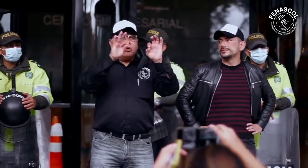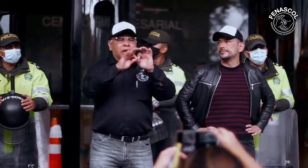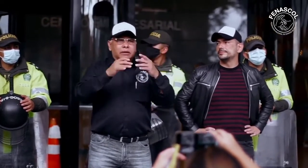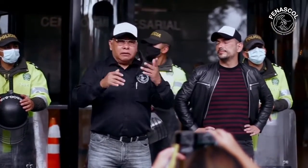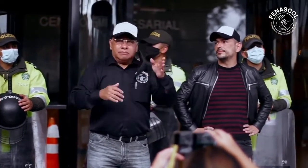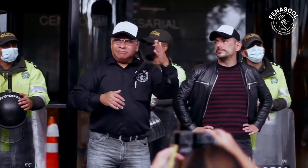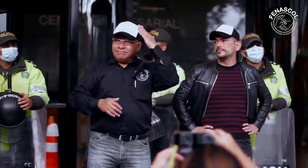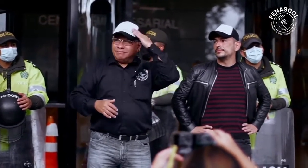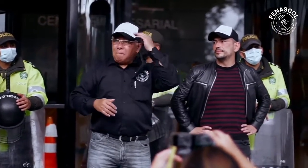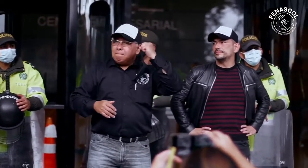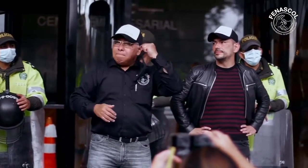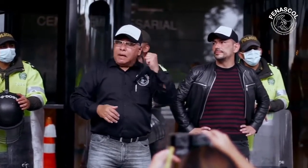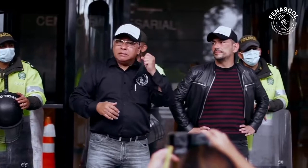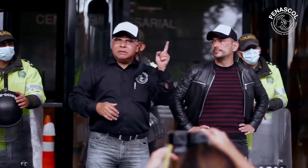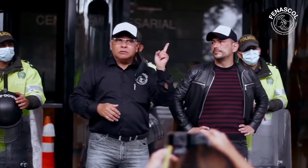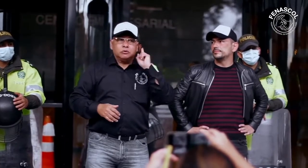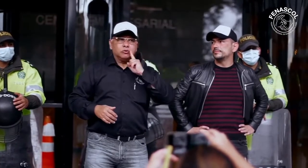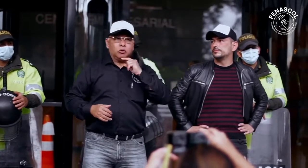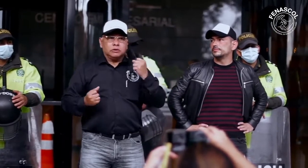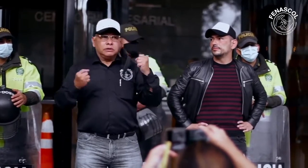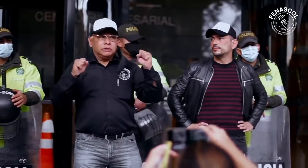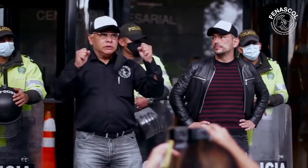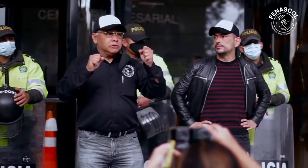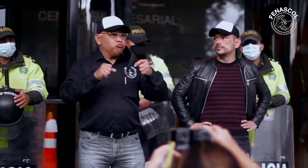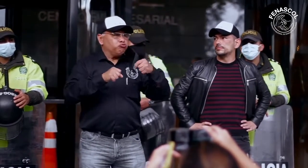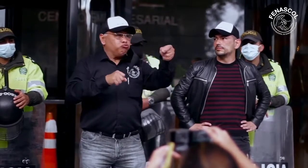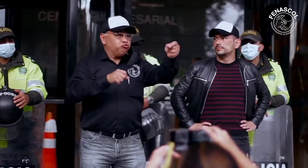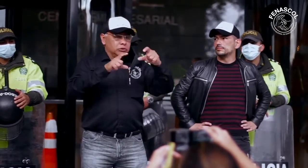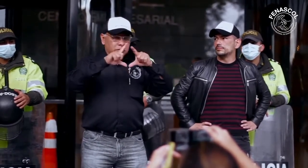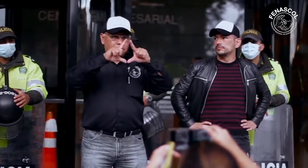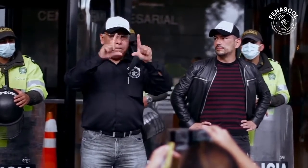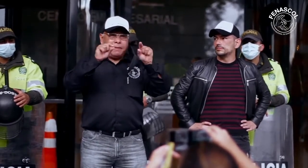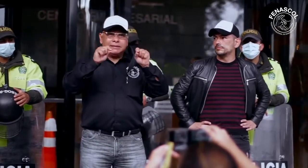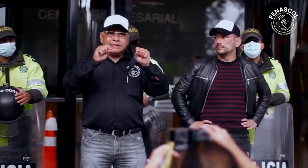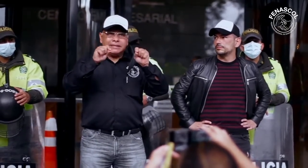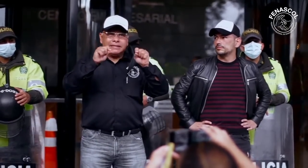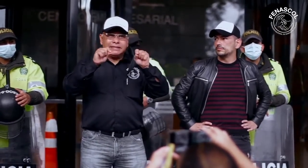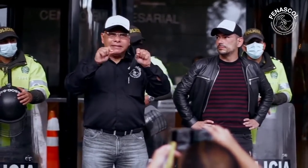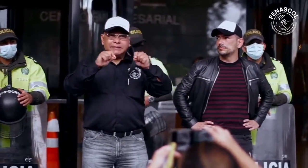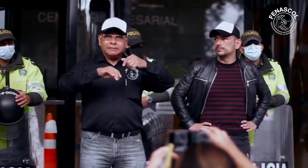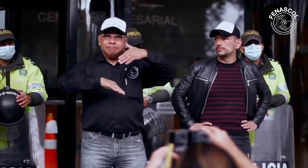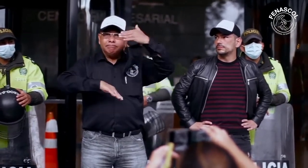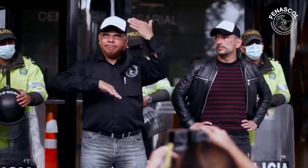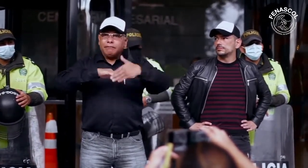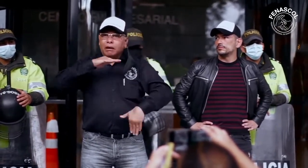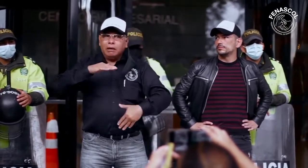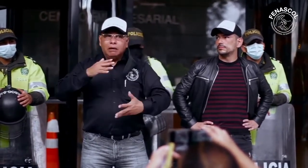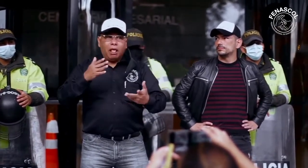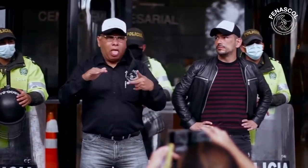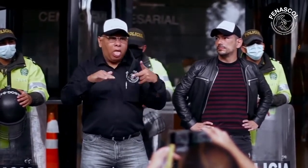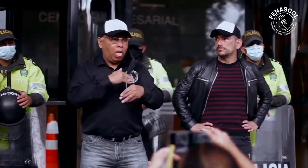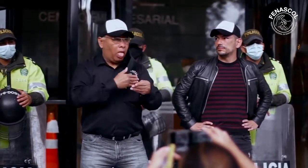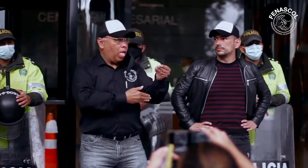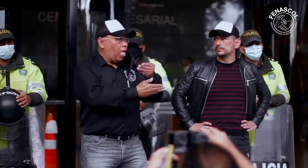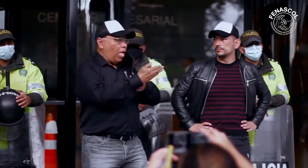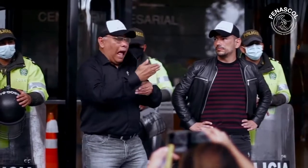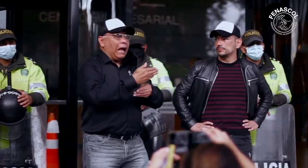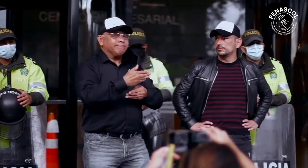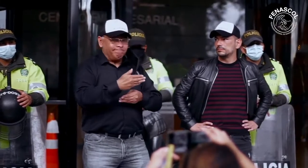especialmente la situación de aquellos que tienen su licencia y que va a vencer pronto, que no